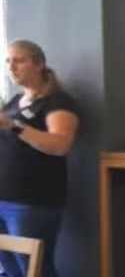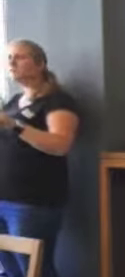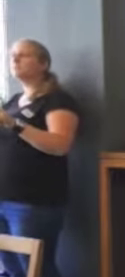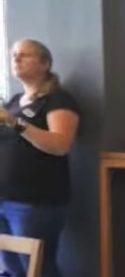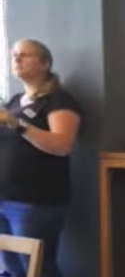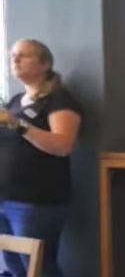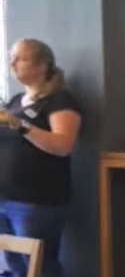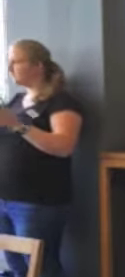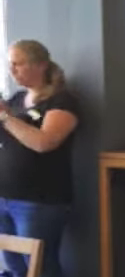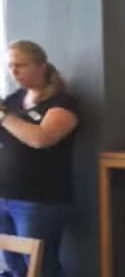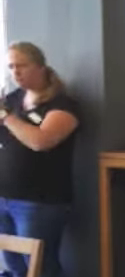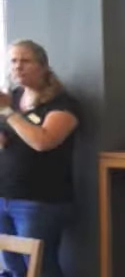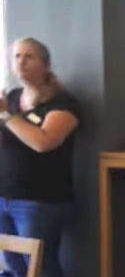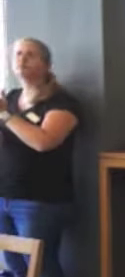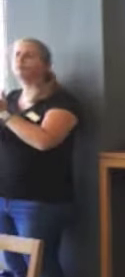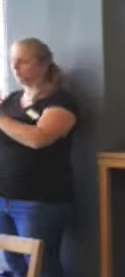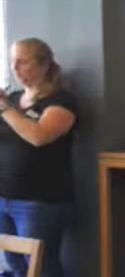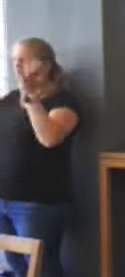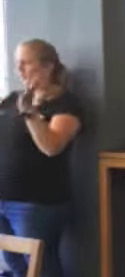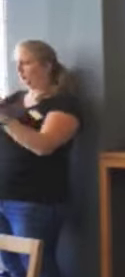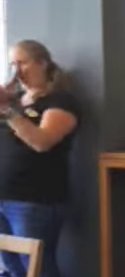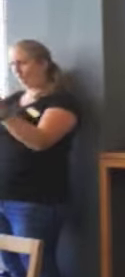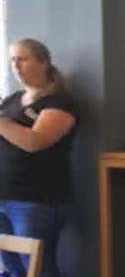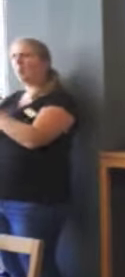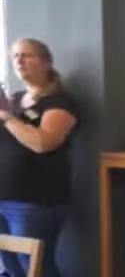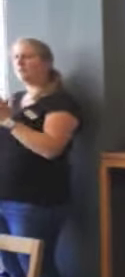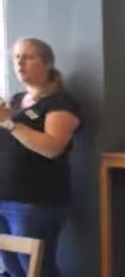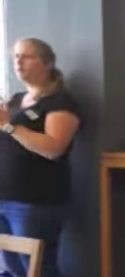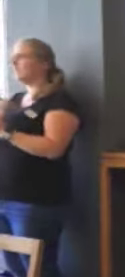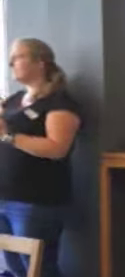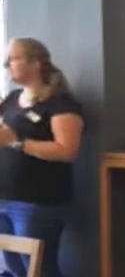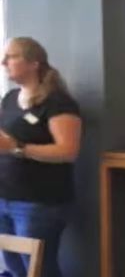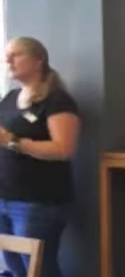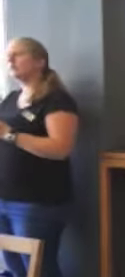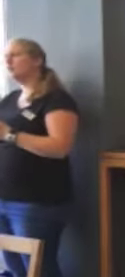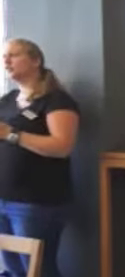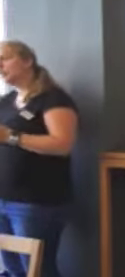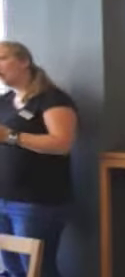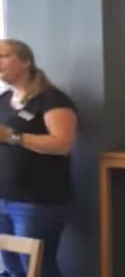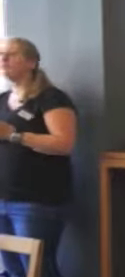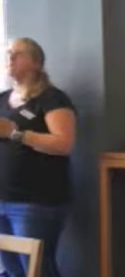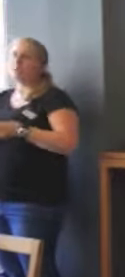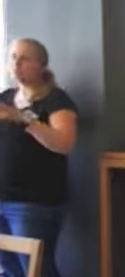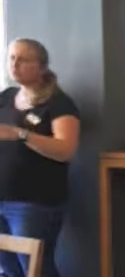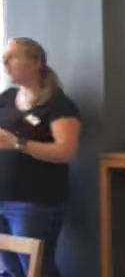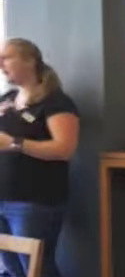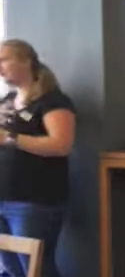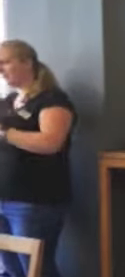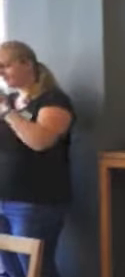stor inriktning. Därför att regeringar i Afrika, regeringar i Sydamerika och även Australien och